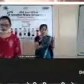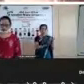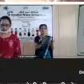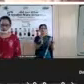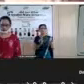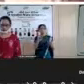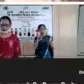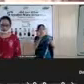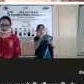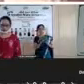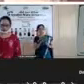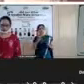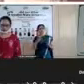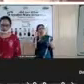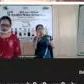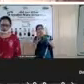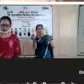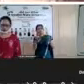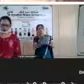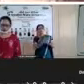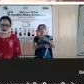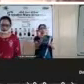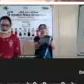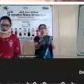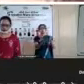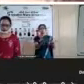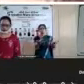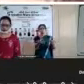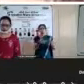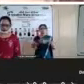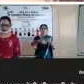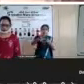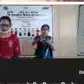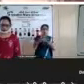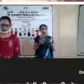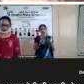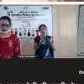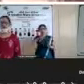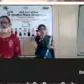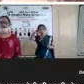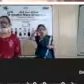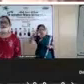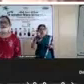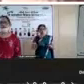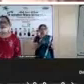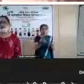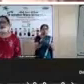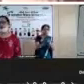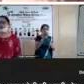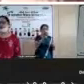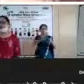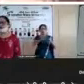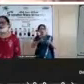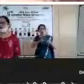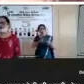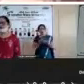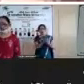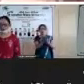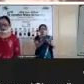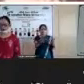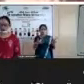इसका उद्देश्य दिव्यांग कारीगरों, भावी दिव्यांग कारीगरों, कौशल और रोजगार संस्थानों, विपणन एजेंसियों और उपभोक्ताओं के